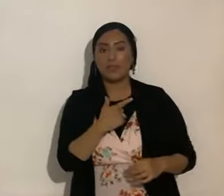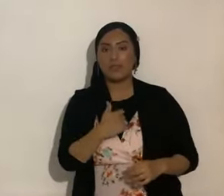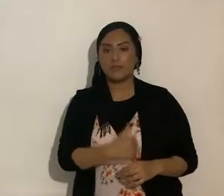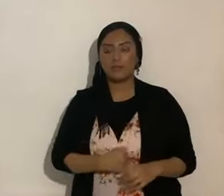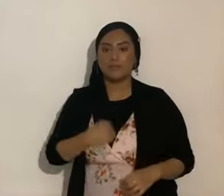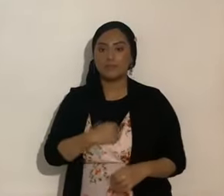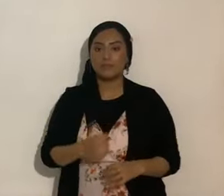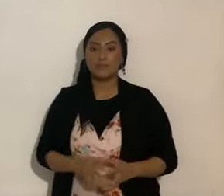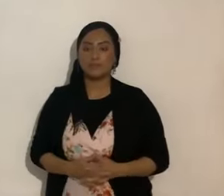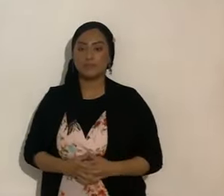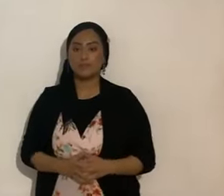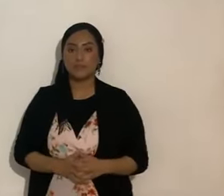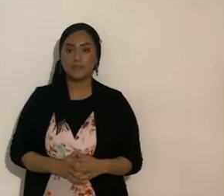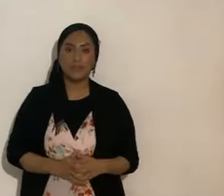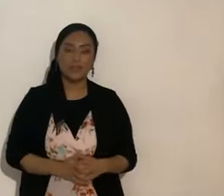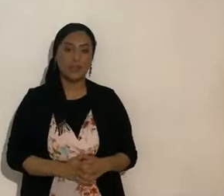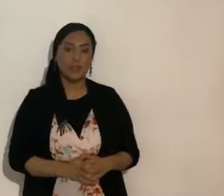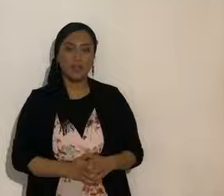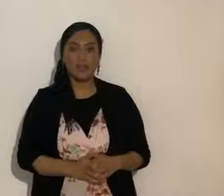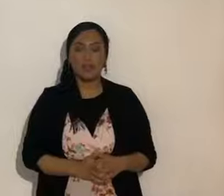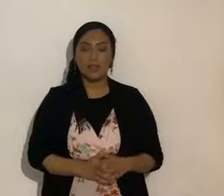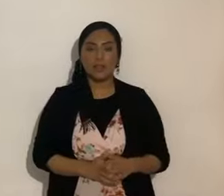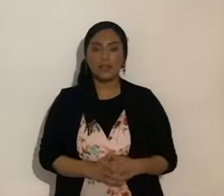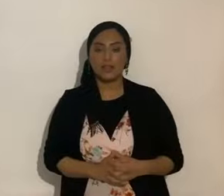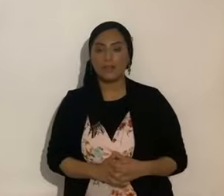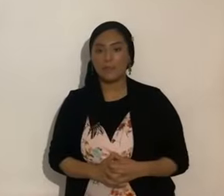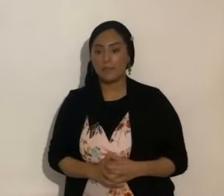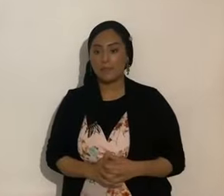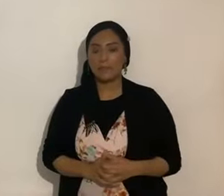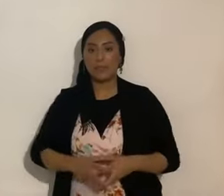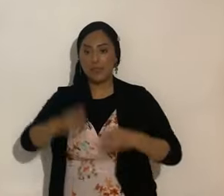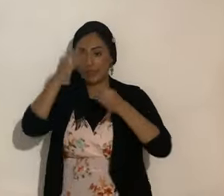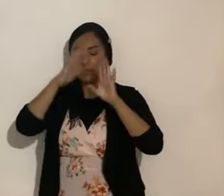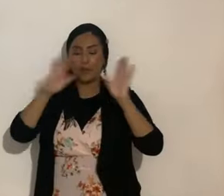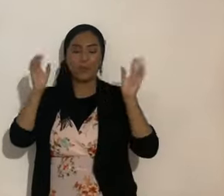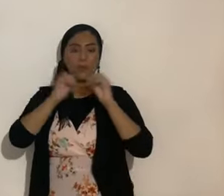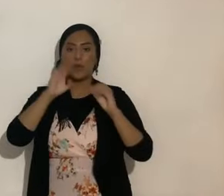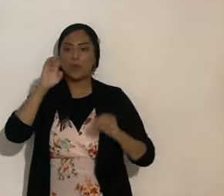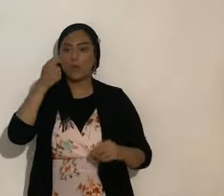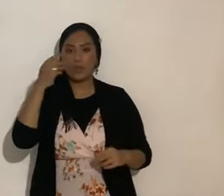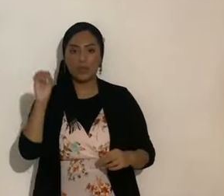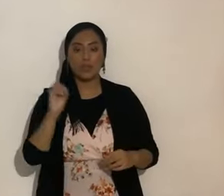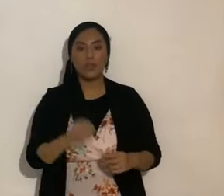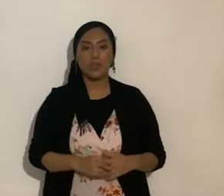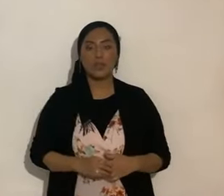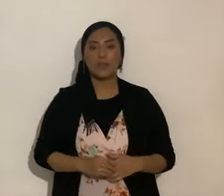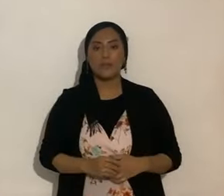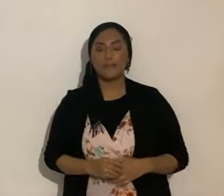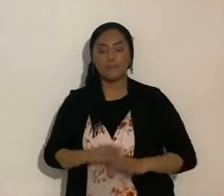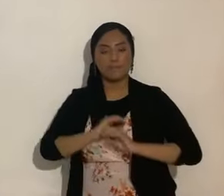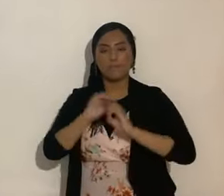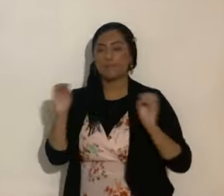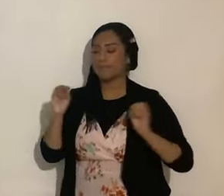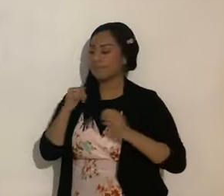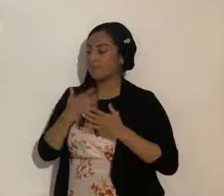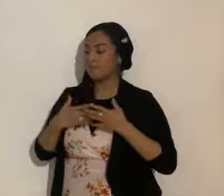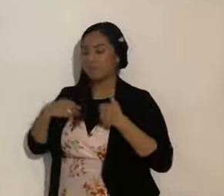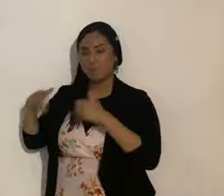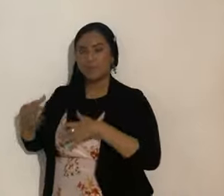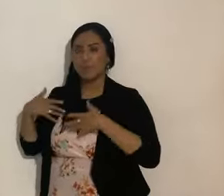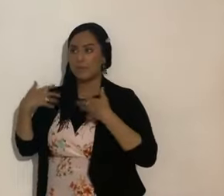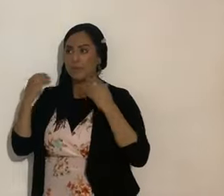arrepentirse, creer en Yahshua Mashiach y obedecerle como Él quiere, ya nada de ego, ni nada. Nada de eso. Eso es horrible. Eso es, lo vengo